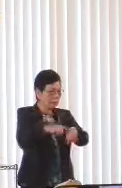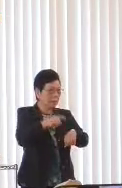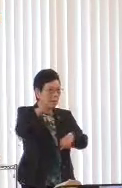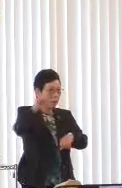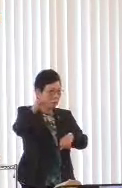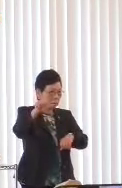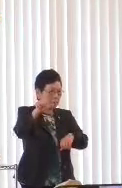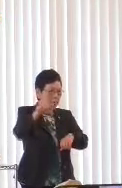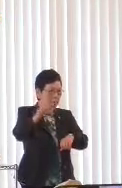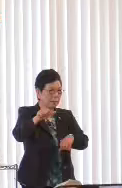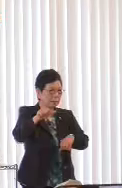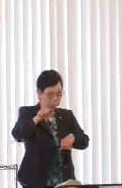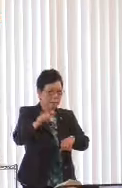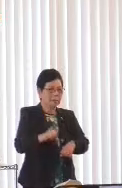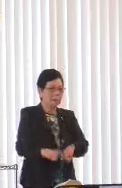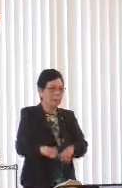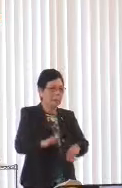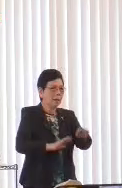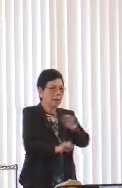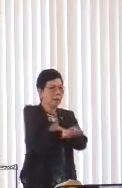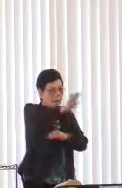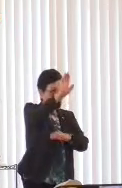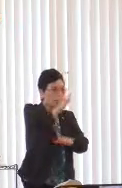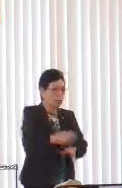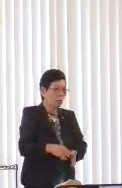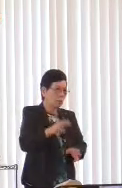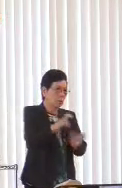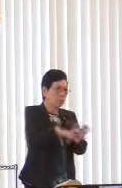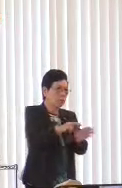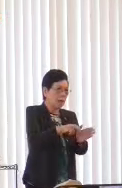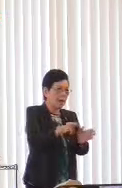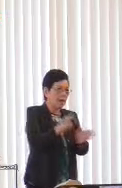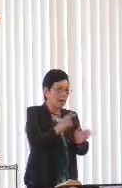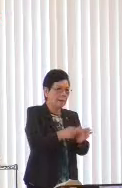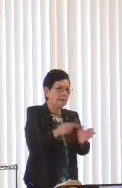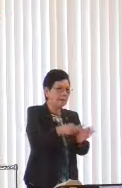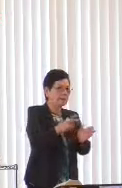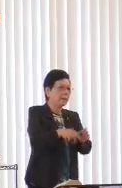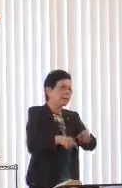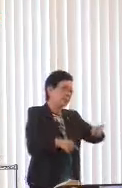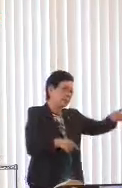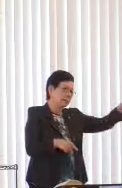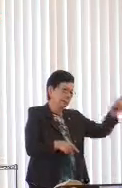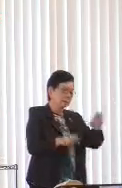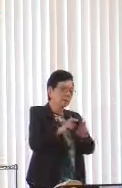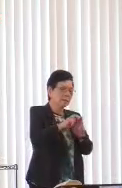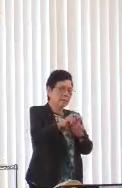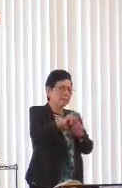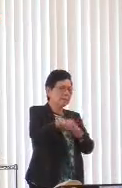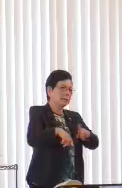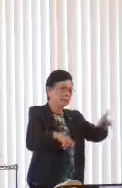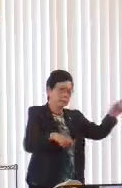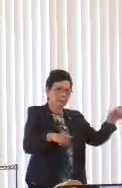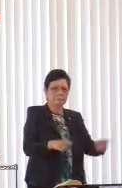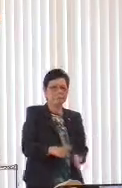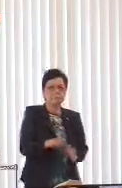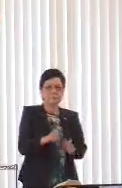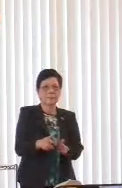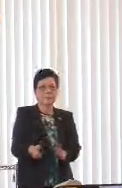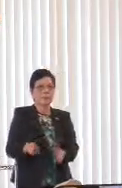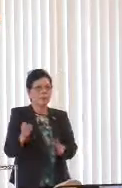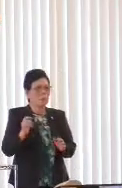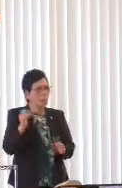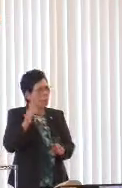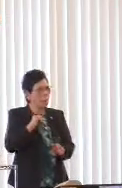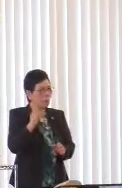JR 可部線に乗るときには4時半ぐらいから準備をして、いつも出かけておりますけども、そういう私です